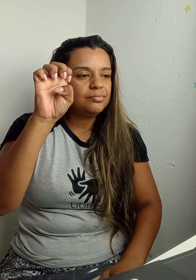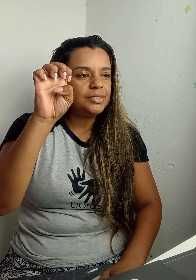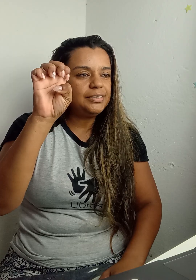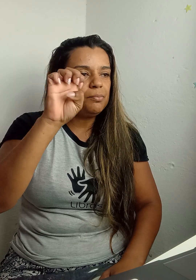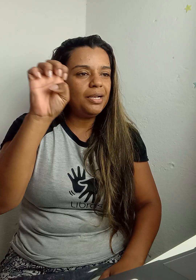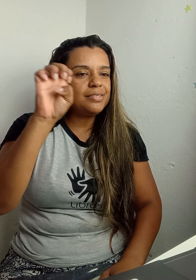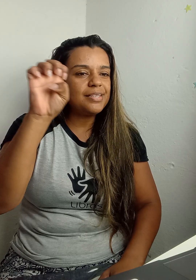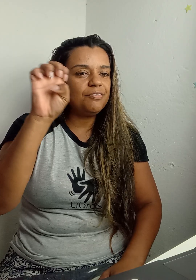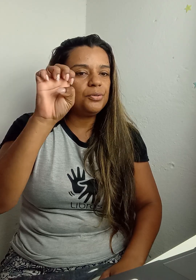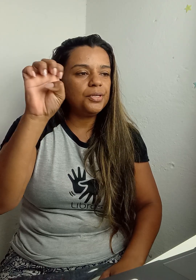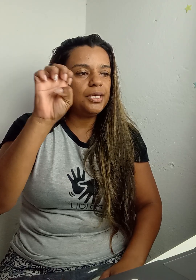E se balançar, virou o quê?